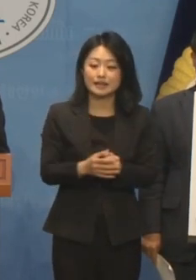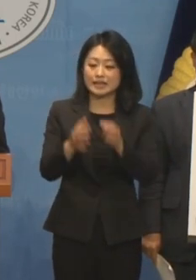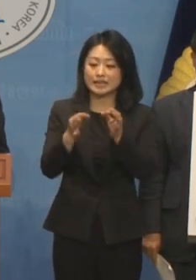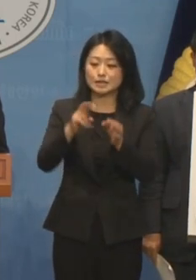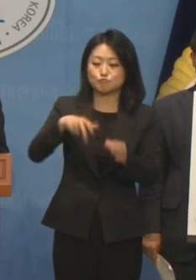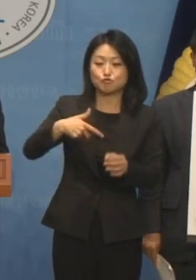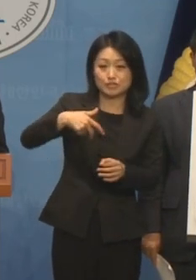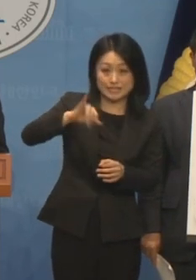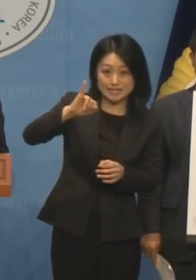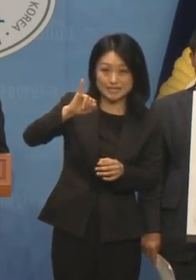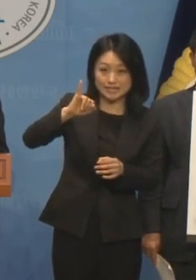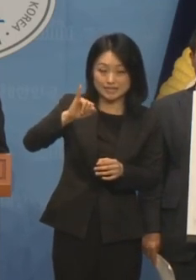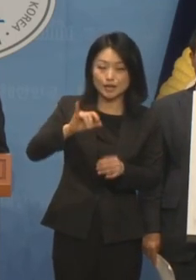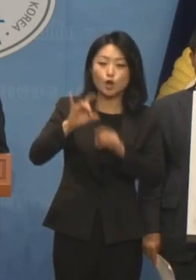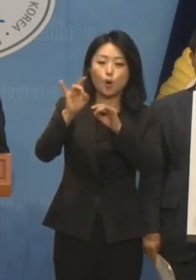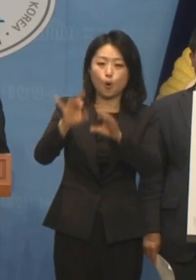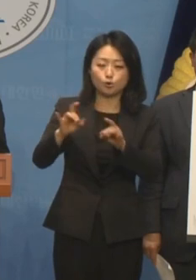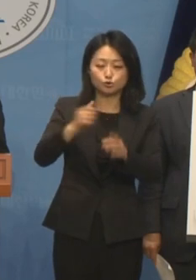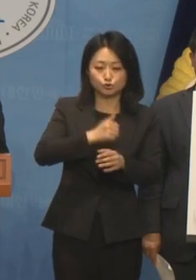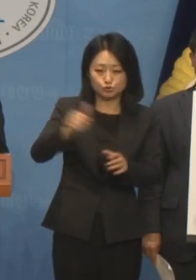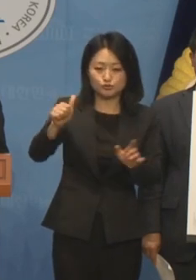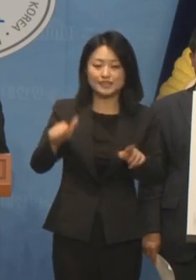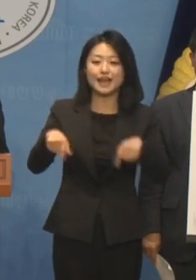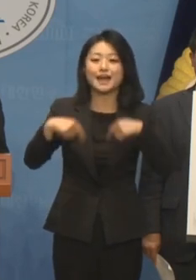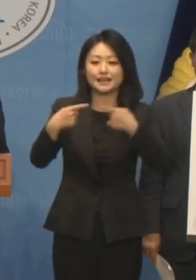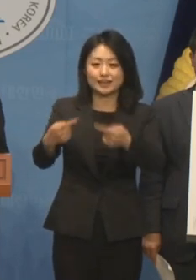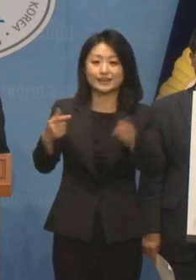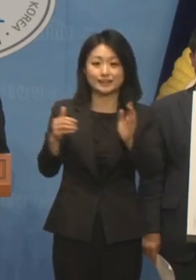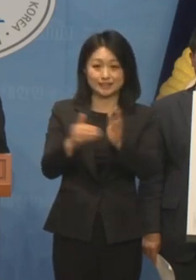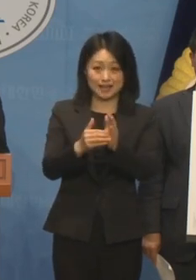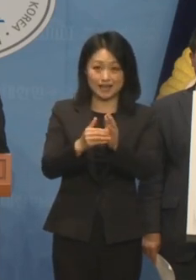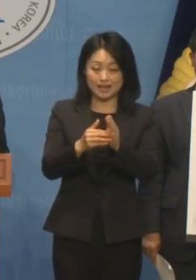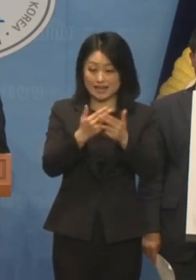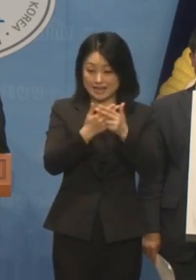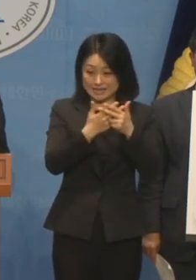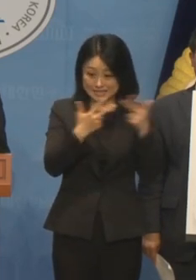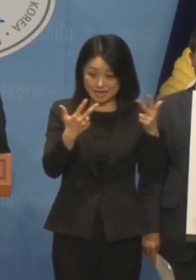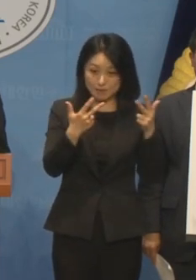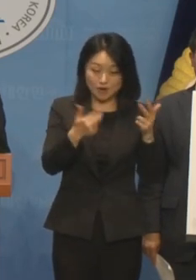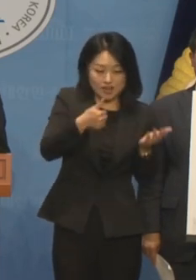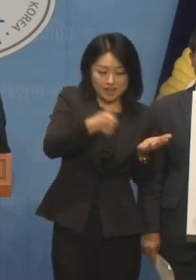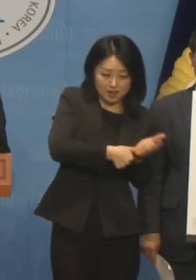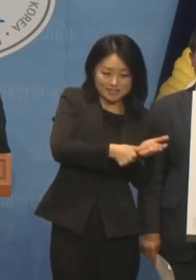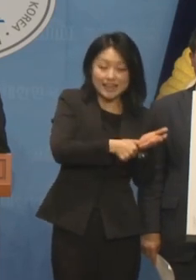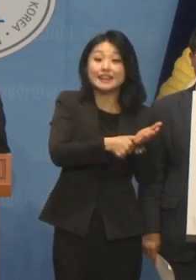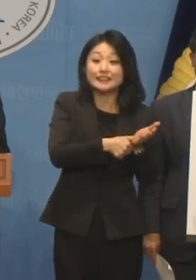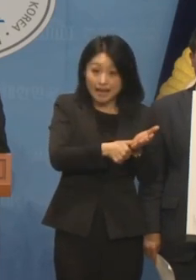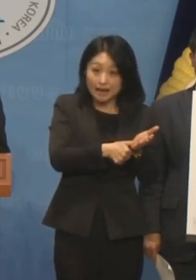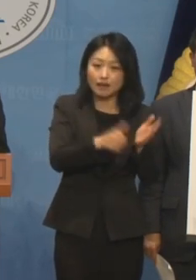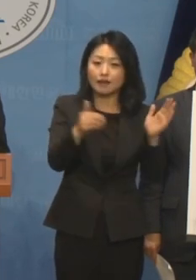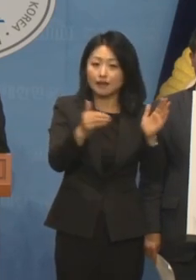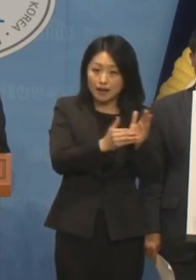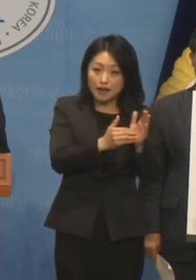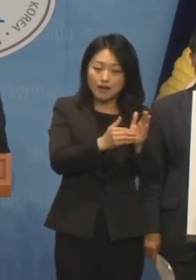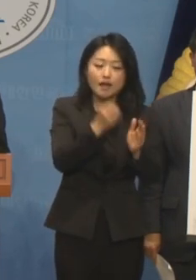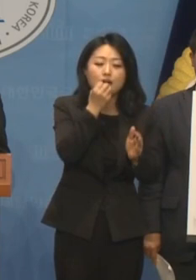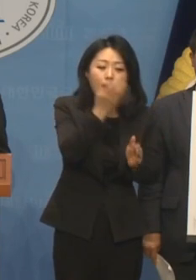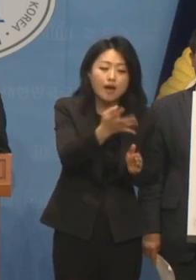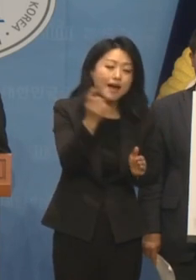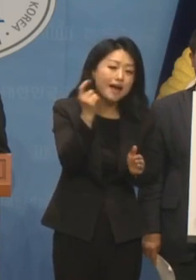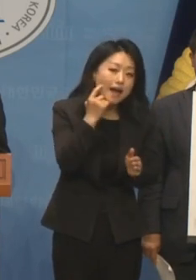참석자로 적시된 문서를 이재명 당시 성남시장이 결제했다는 허위 진술을 확보합니다.